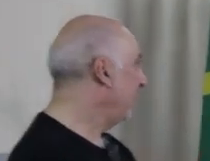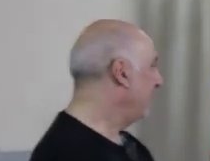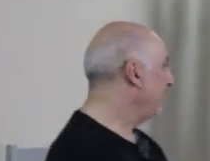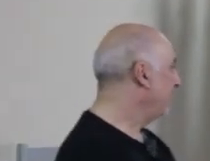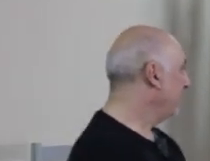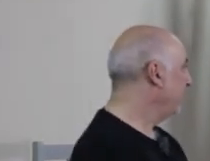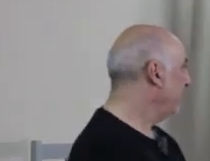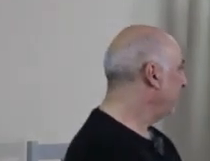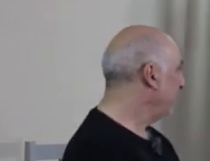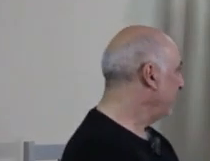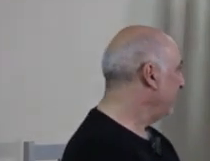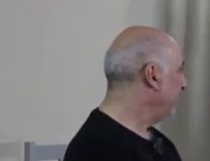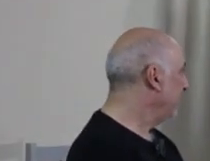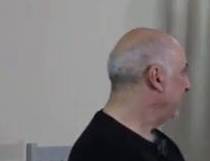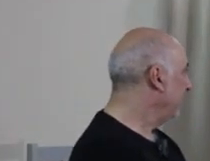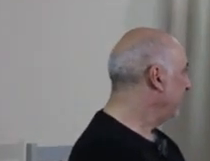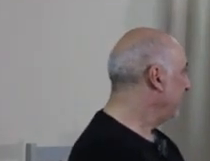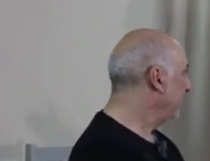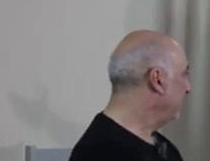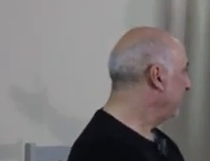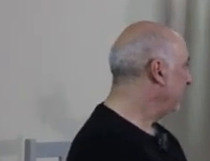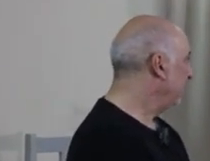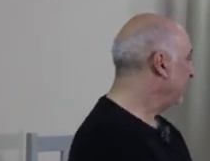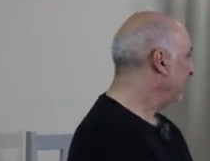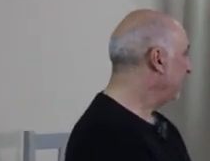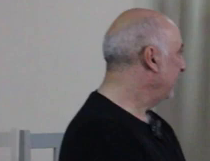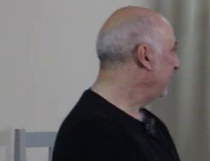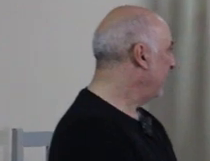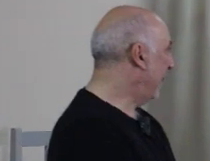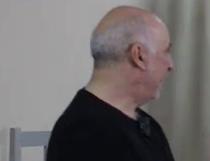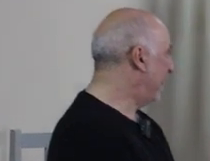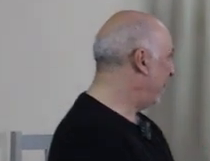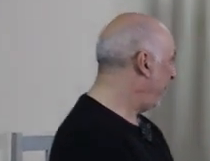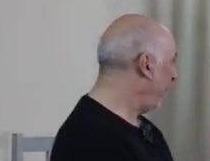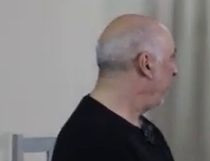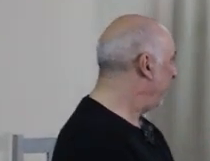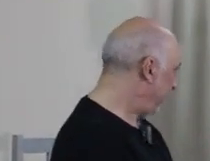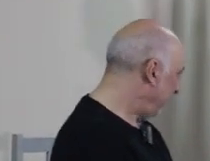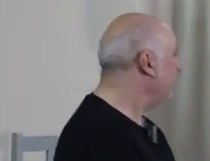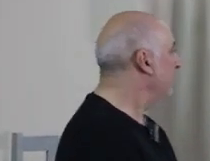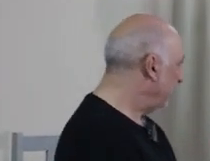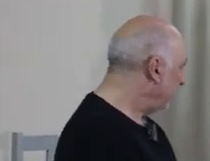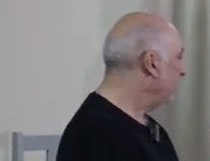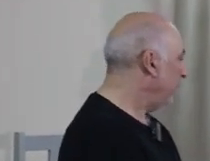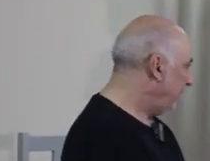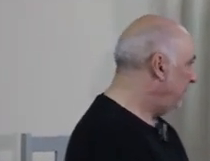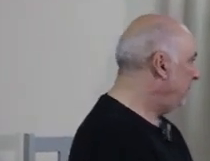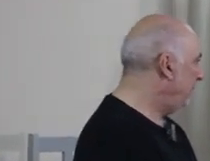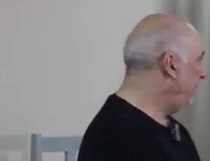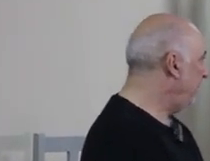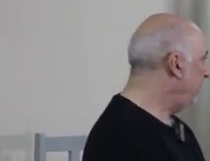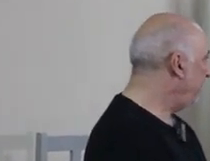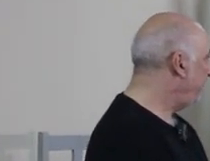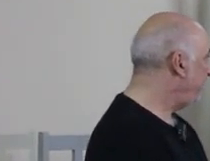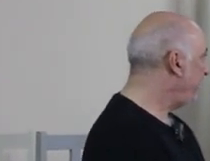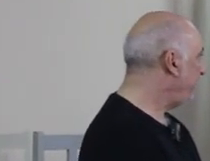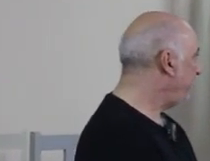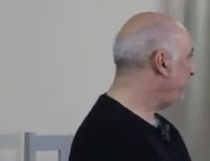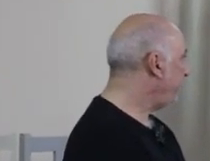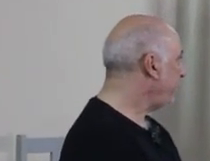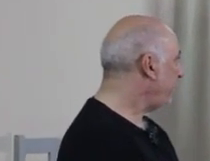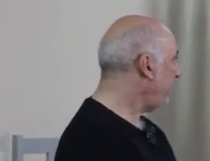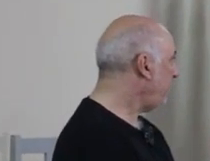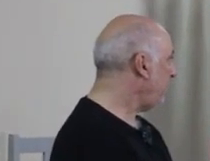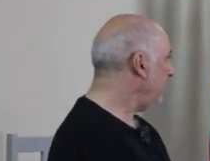um tour por Palmas e lá tem um projeto do resgate do Museu de Palmas, um projeto também